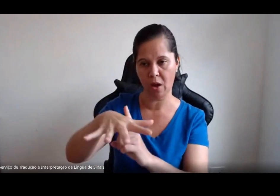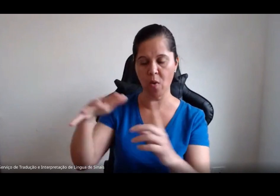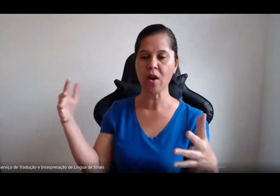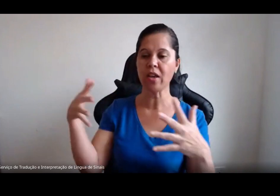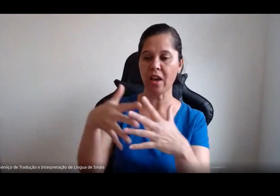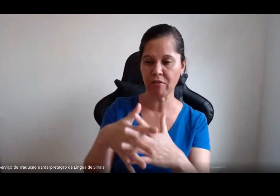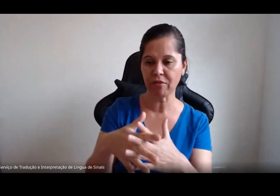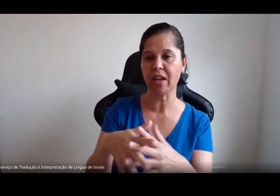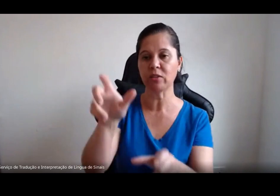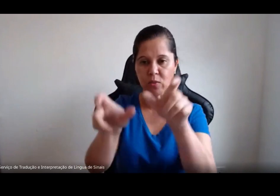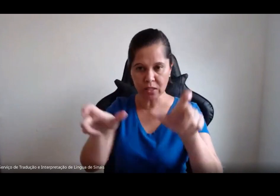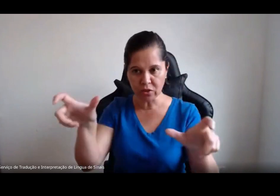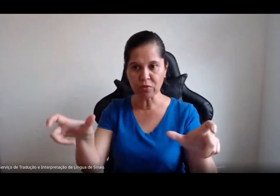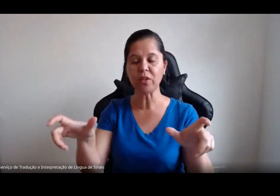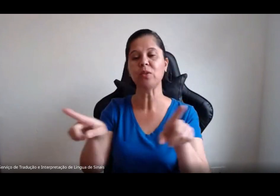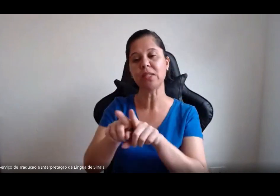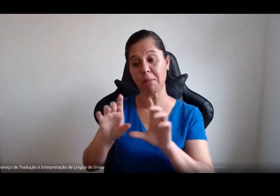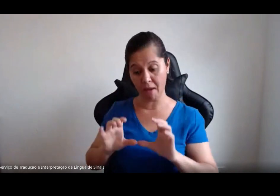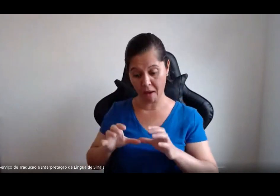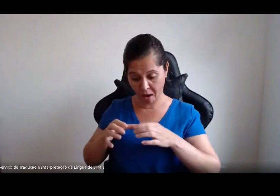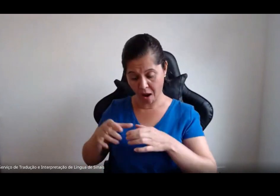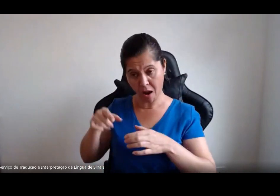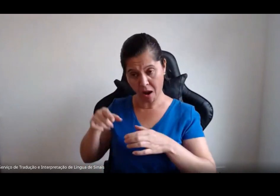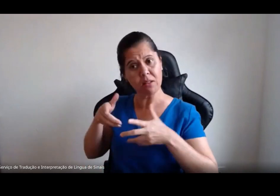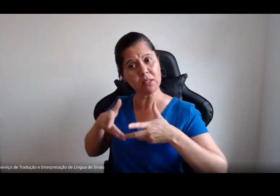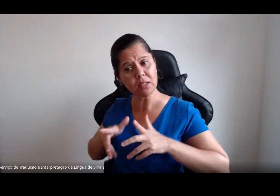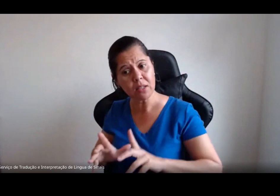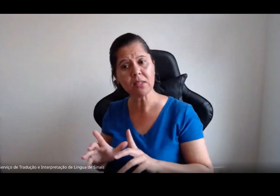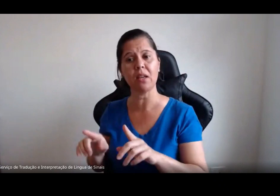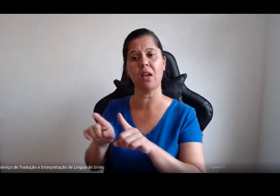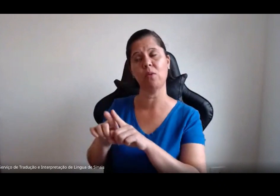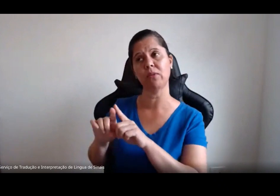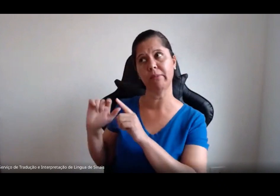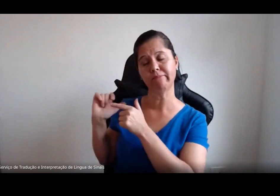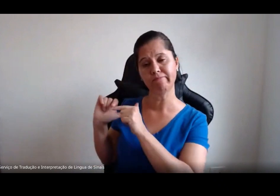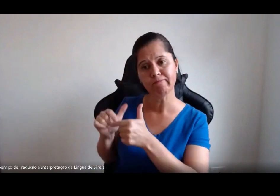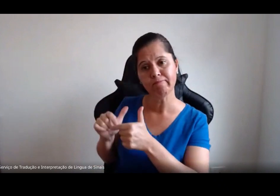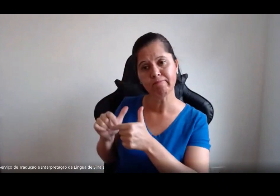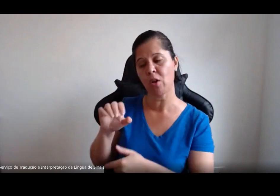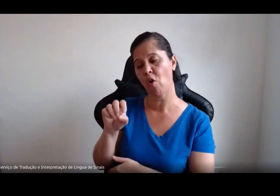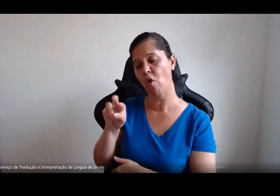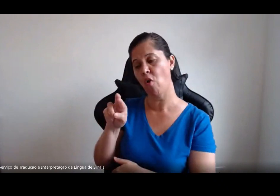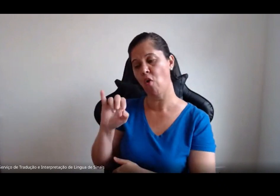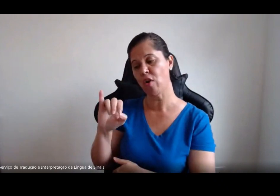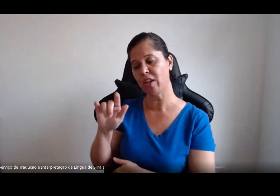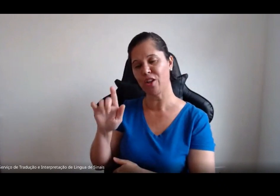atingem os indivíduos conforme a classe em que nasceram, conforme sua origem. Bom,